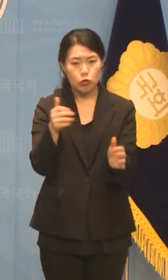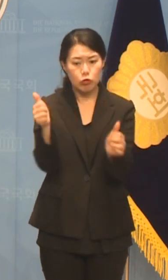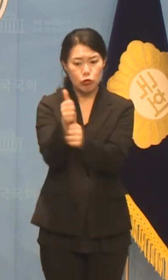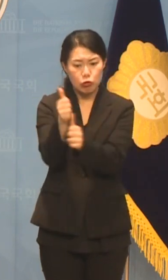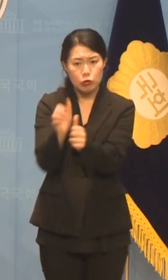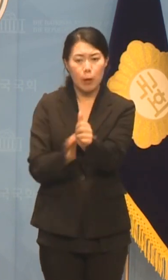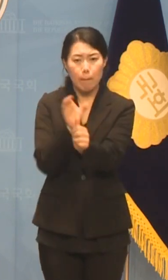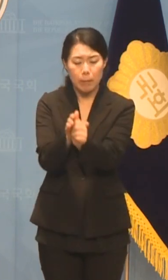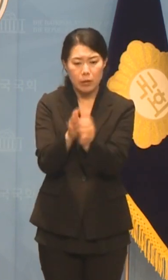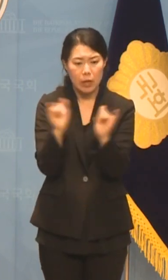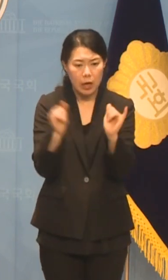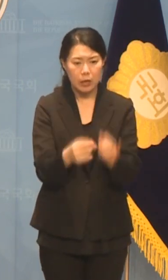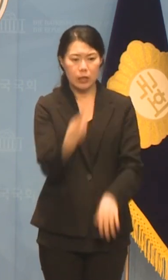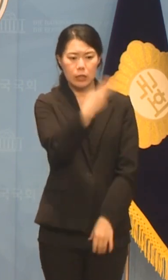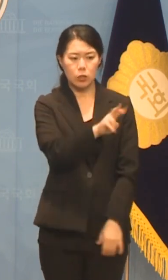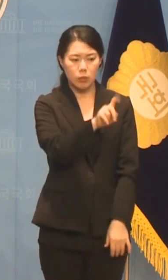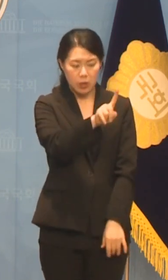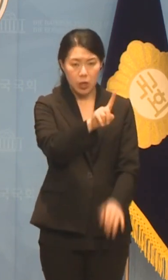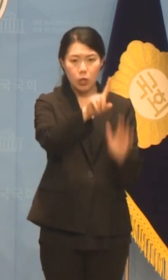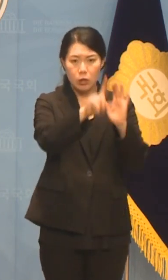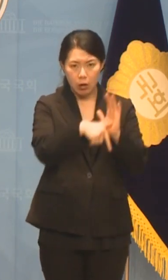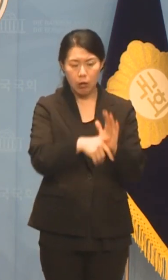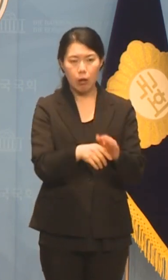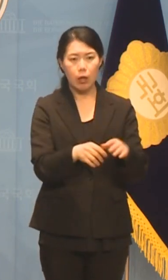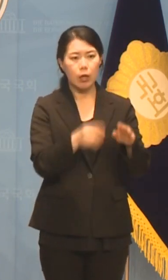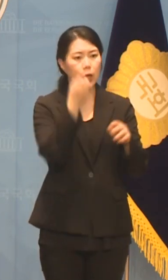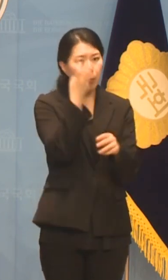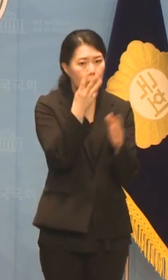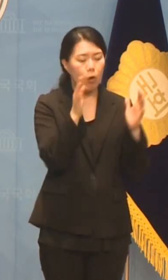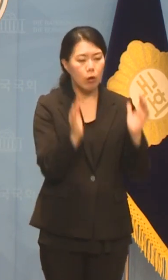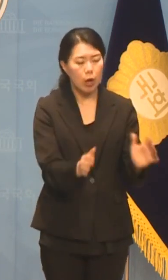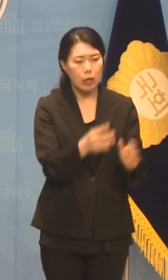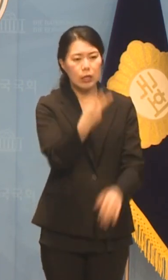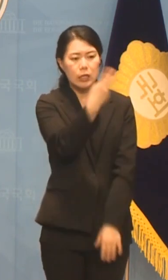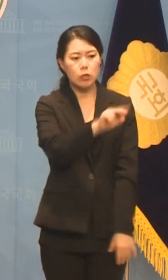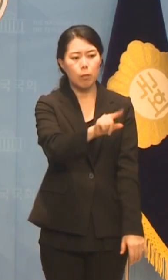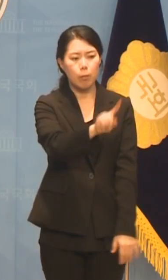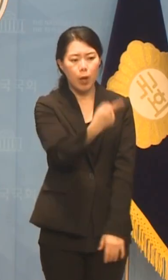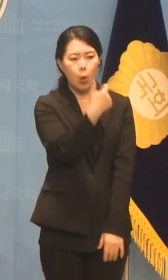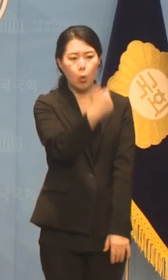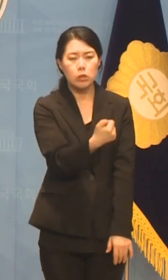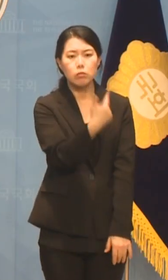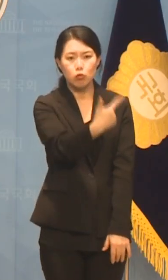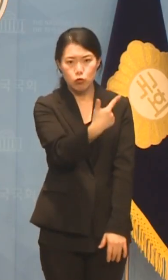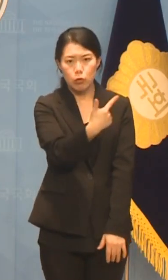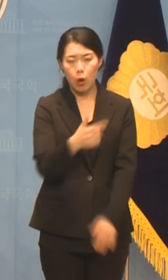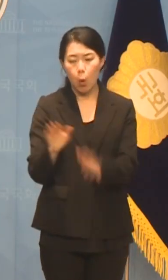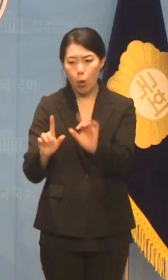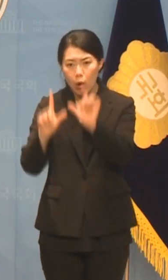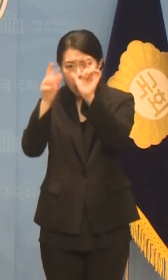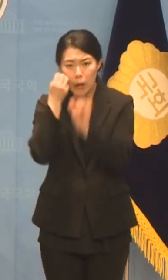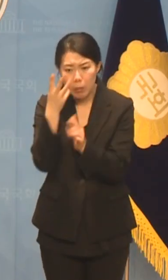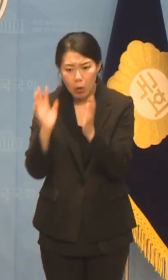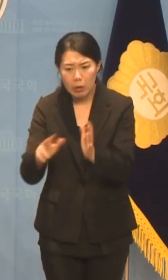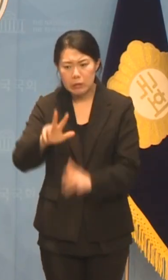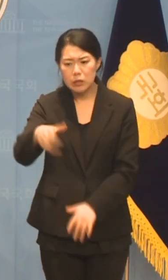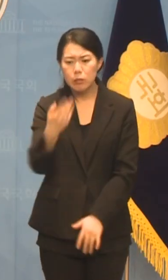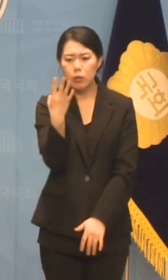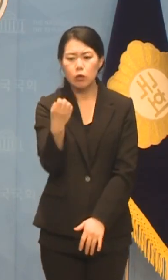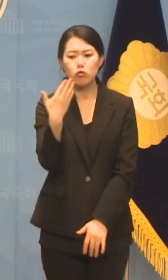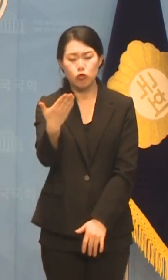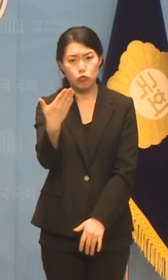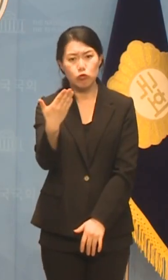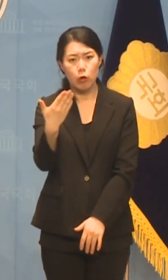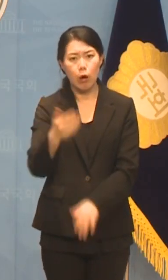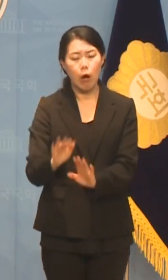부사관은 2021년 1분기 총 2,156명에서 올해 1분기 749명으로